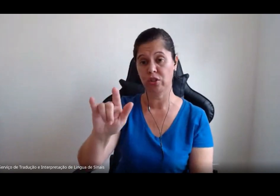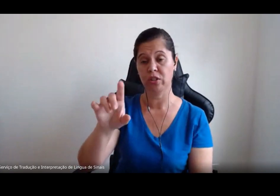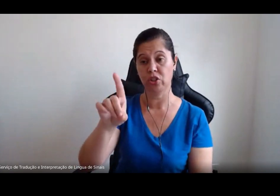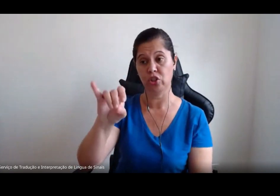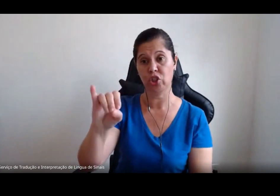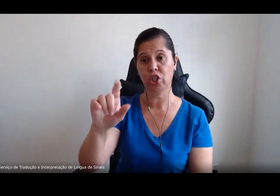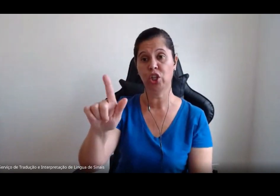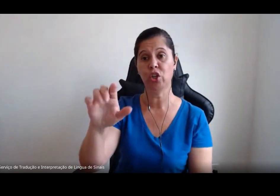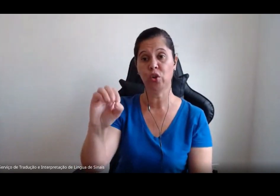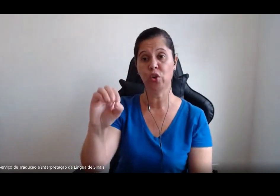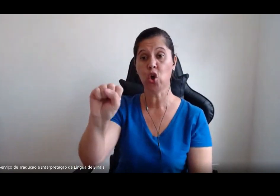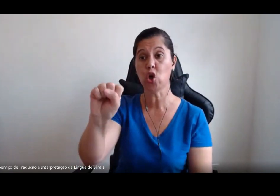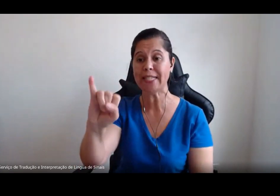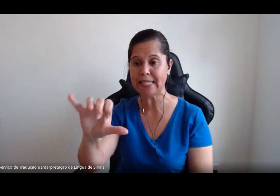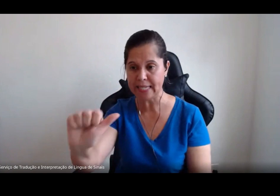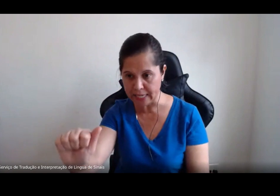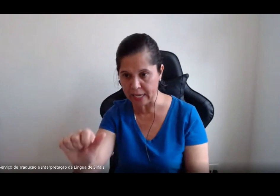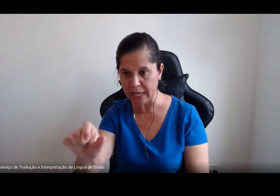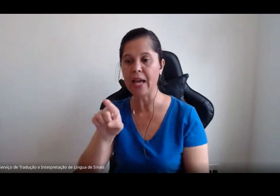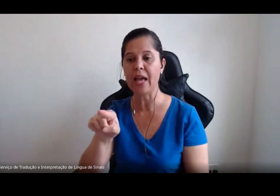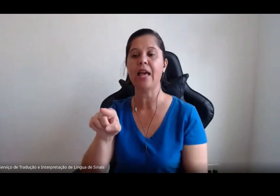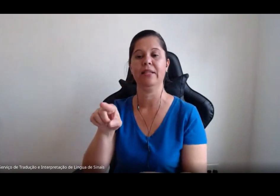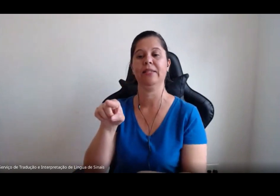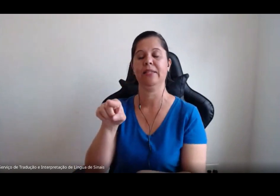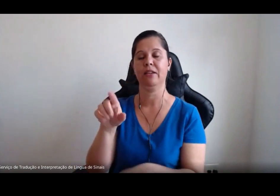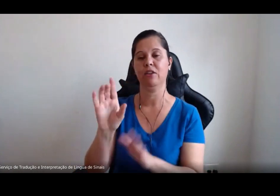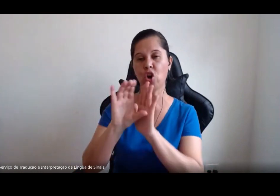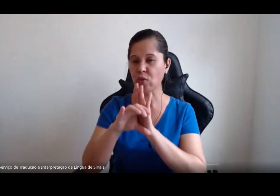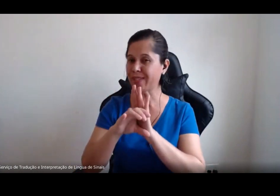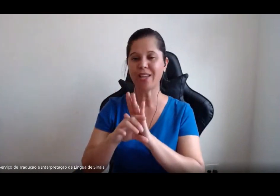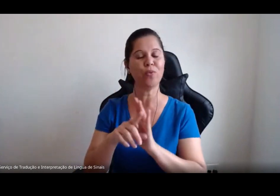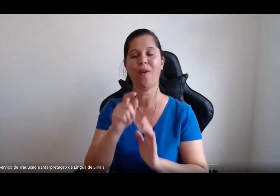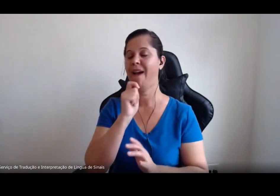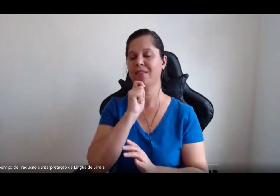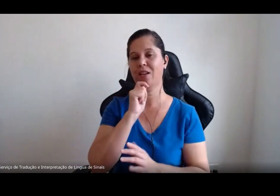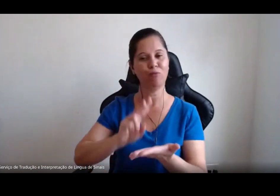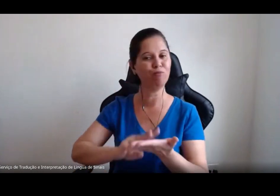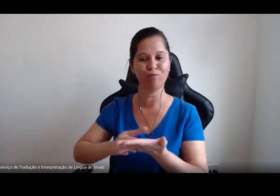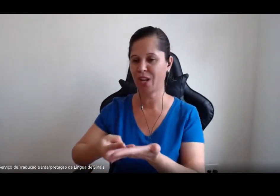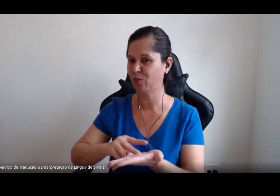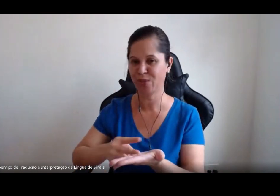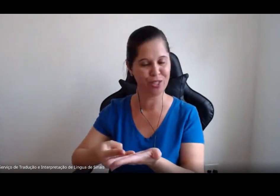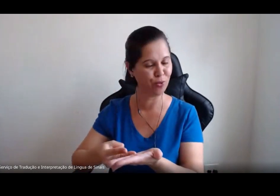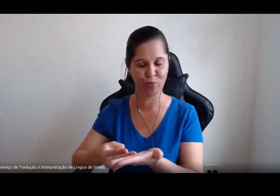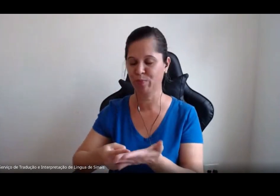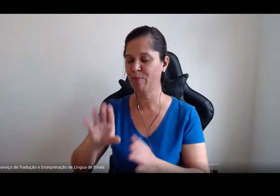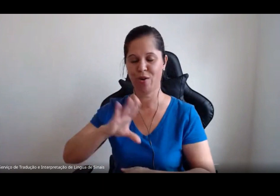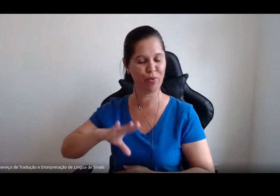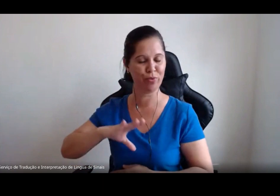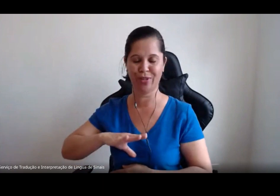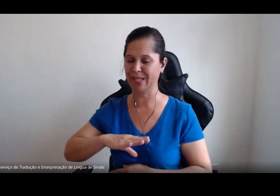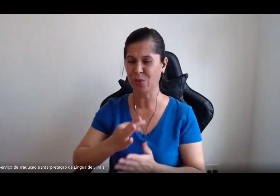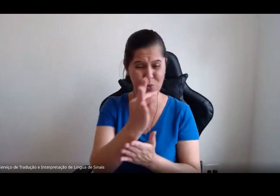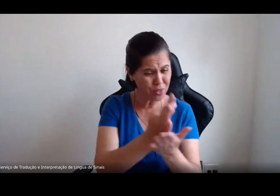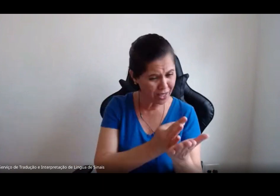grupo da sociolinguística nativa catalã, que produziu dentro das políticas linguísticas, não está traduzido, nenhum texto está traduzido